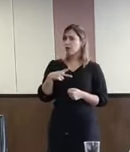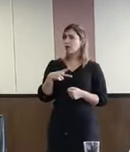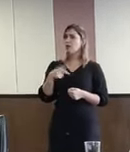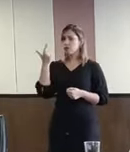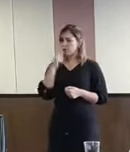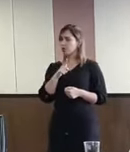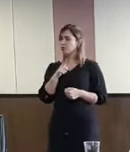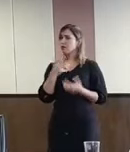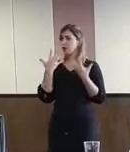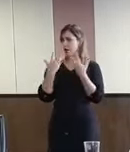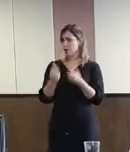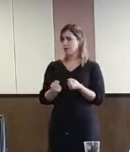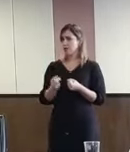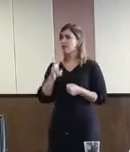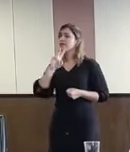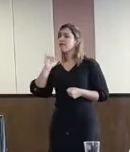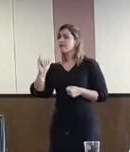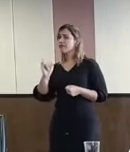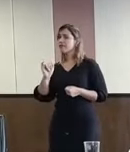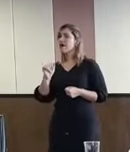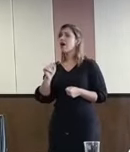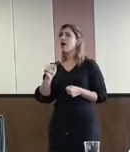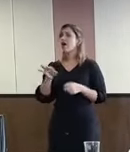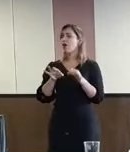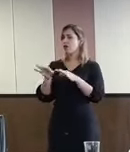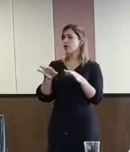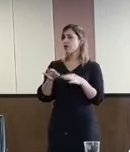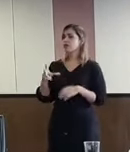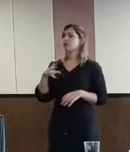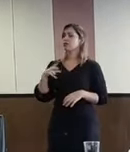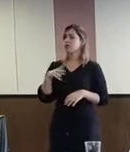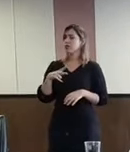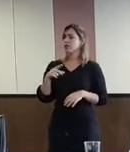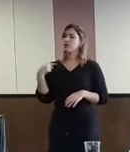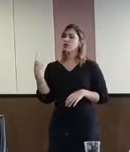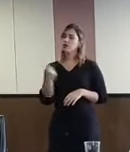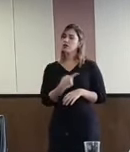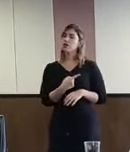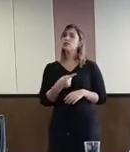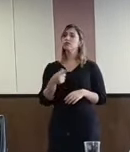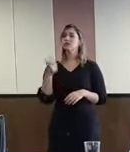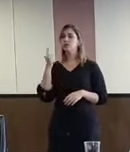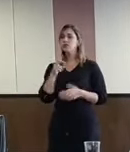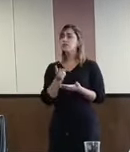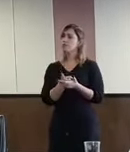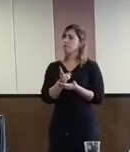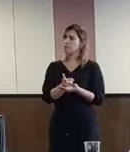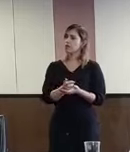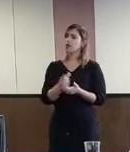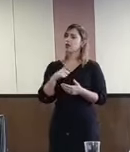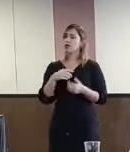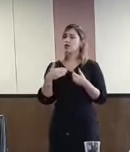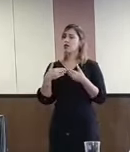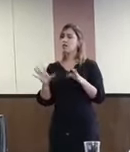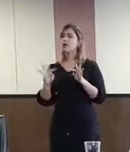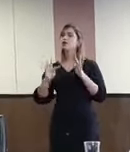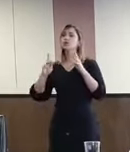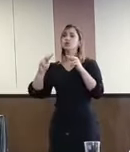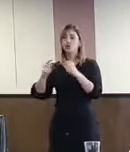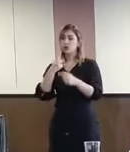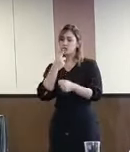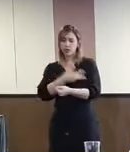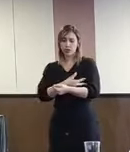atenderam os requisitos, foram habilitados e estão à disposição. E essa nossa portaria continua vigente, está aberta a todos os